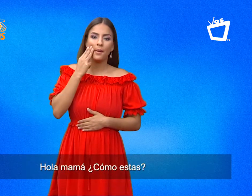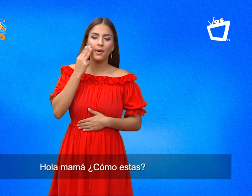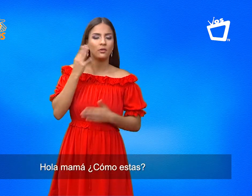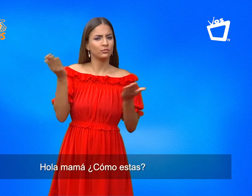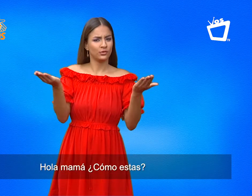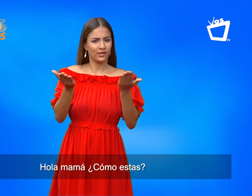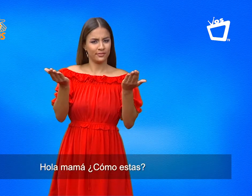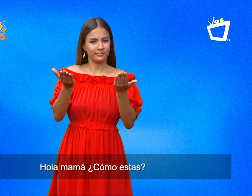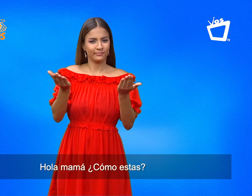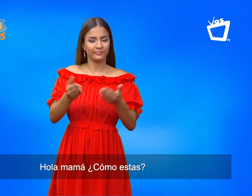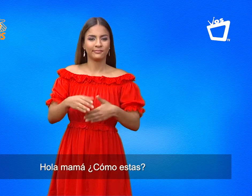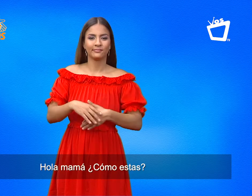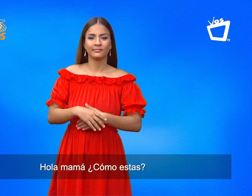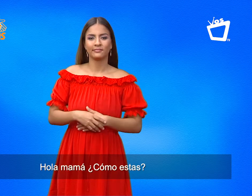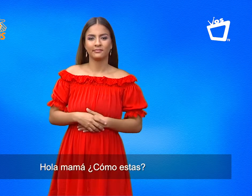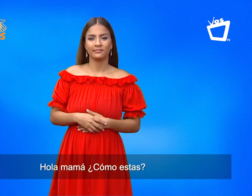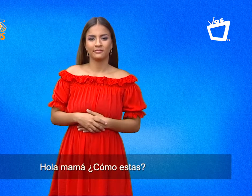hola mamá cómo estás